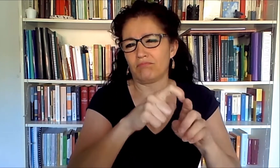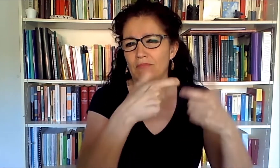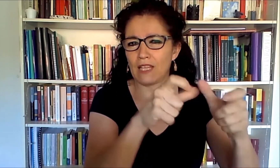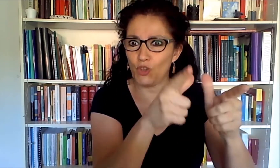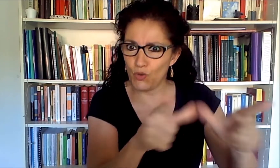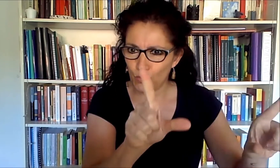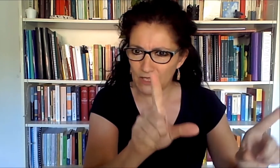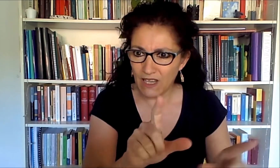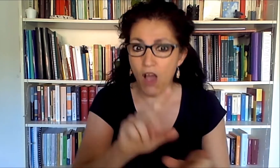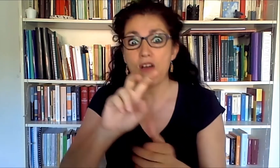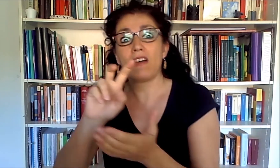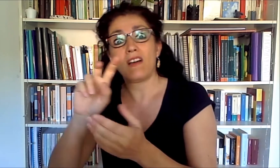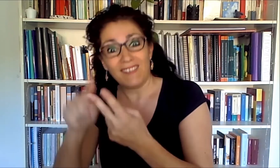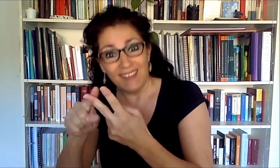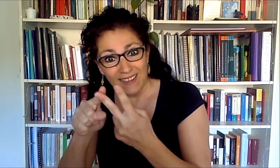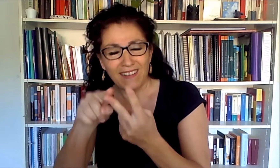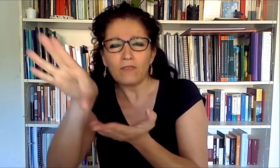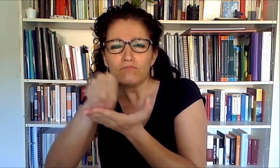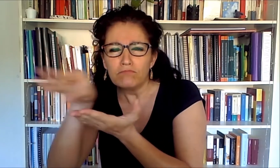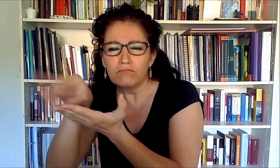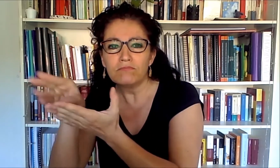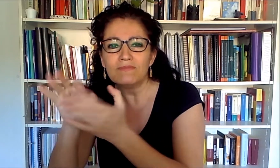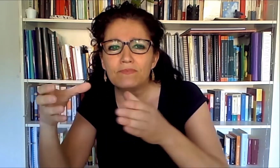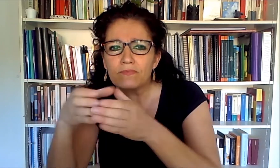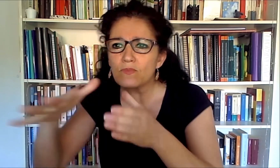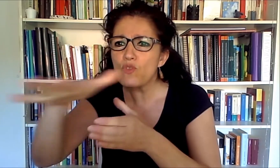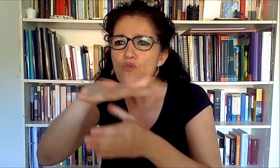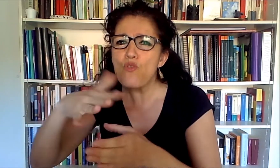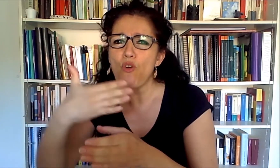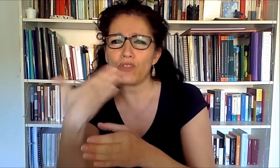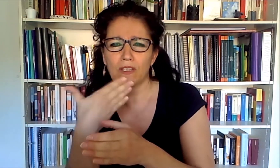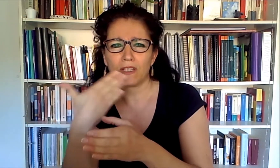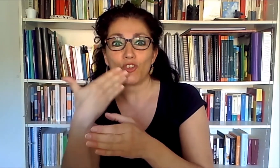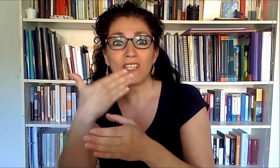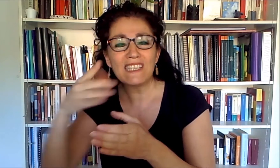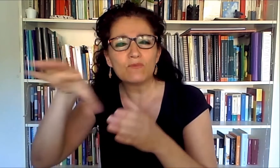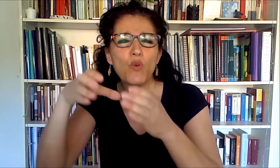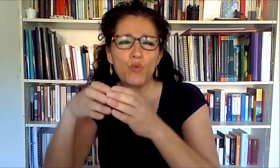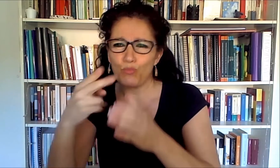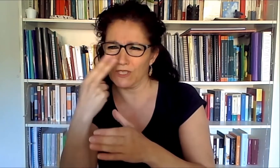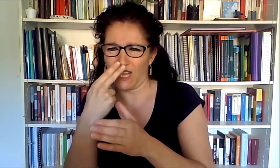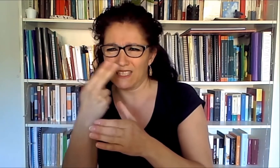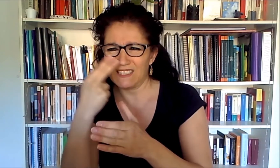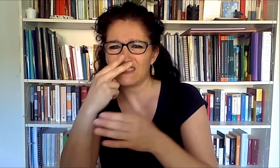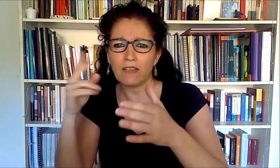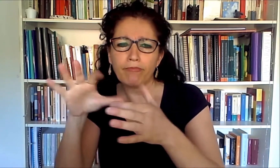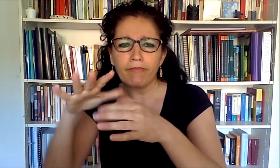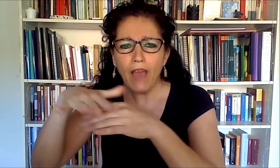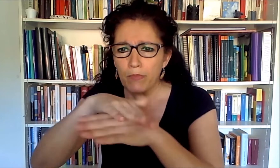como administración pública, centro educativo no universitario, universidad, familias, intérpretes, tercer